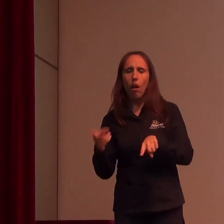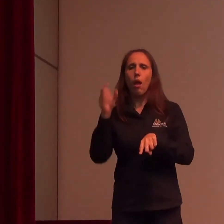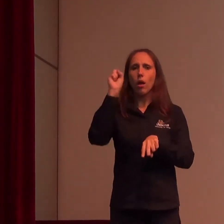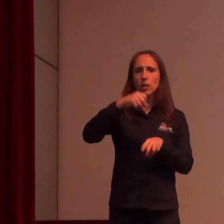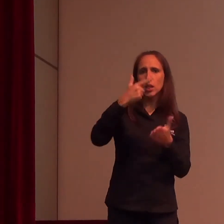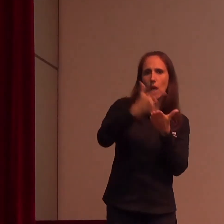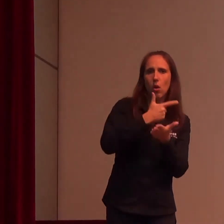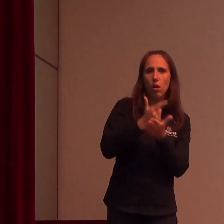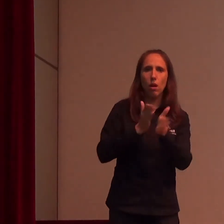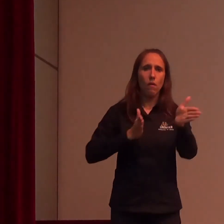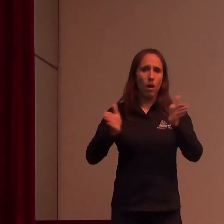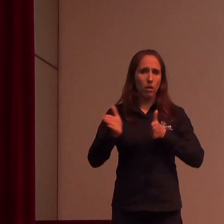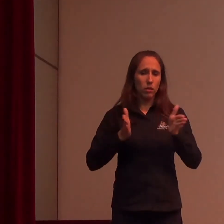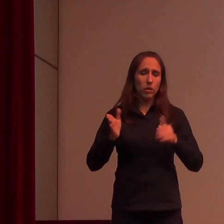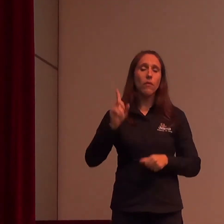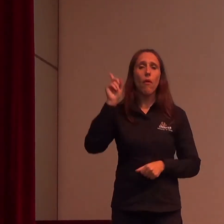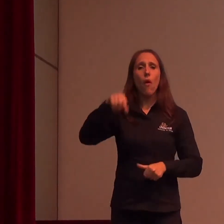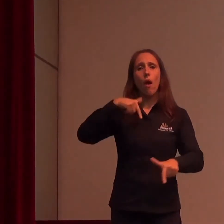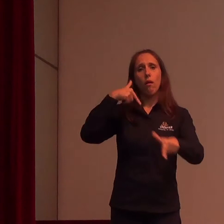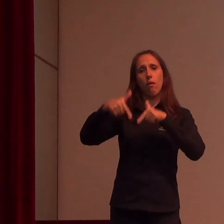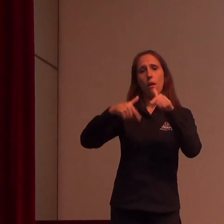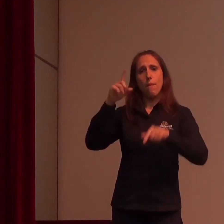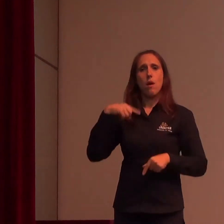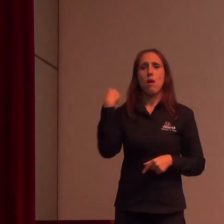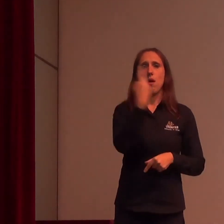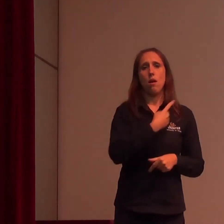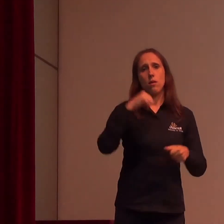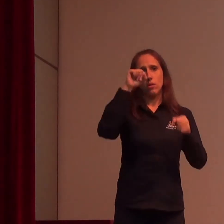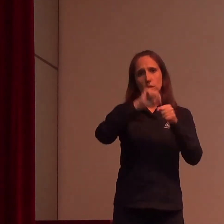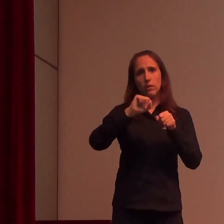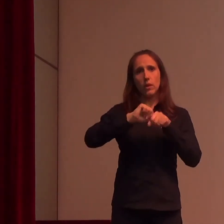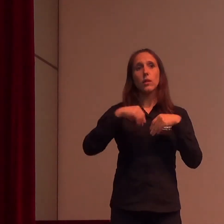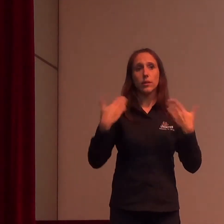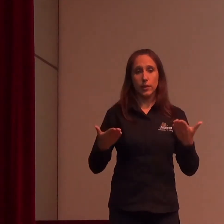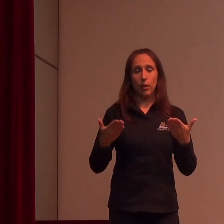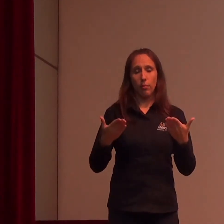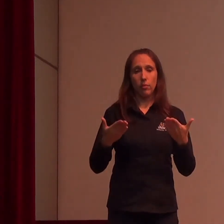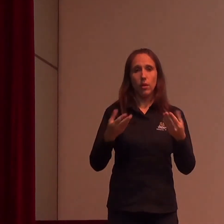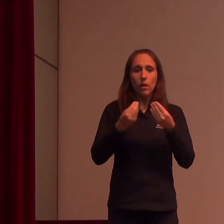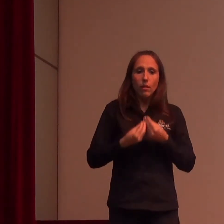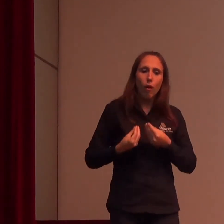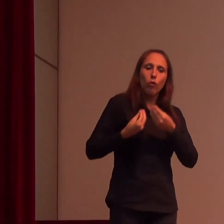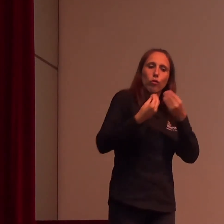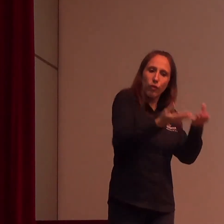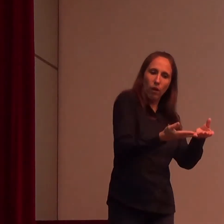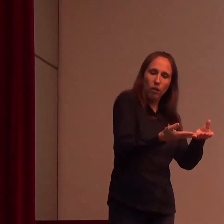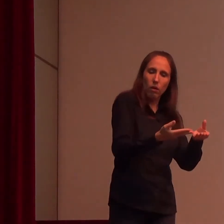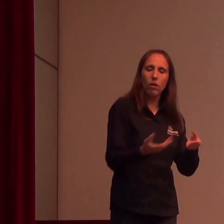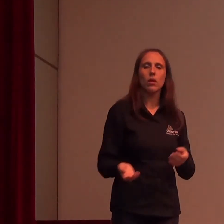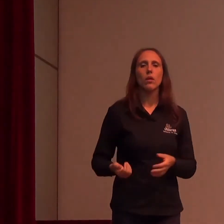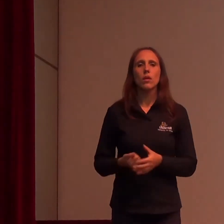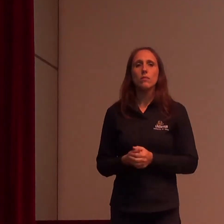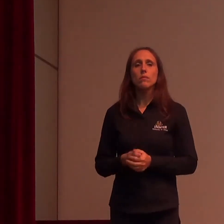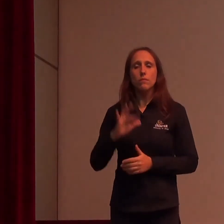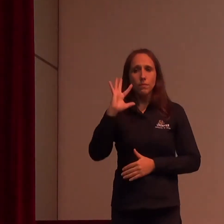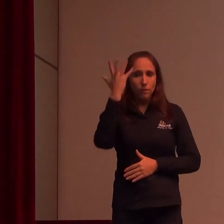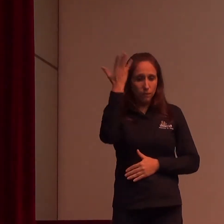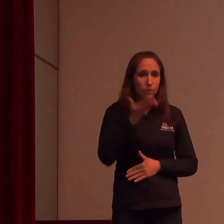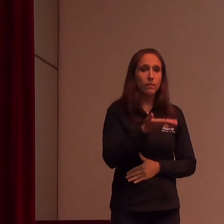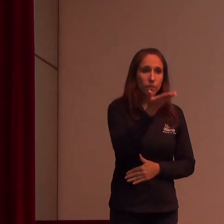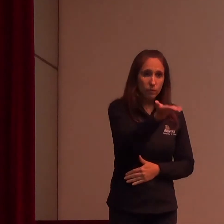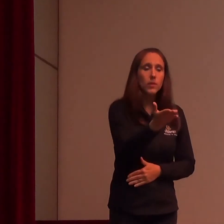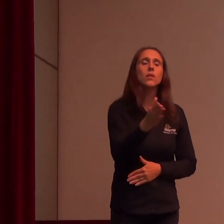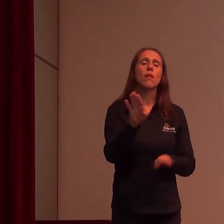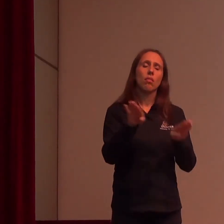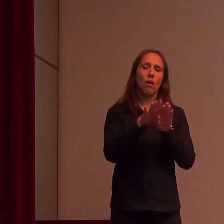é um trabalho que a gente faz também. E aí a gente manda de volta. Isso aconteceu com você e acontece com outras pessoas também,